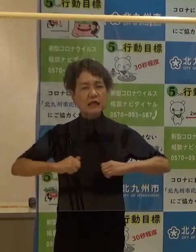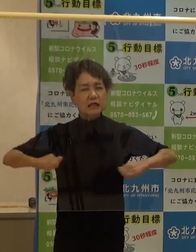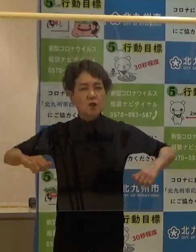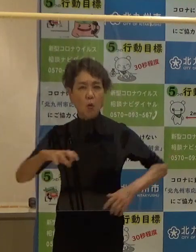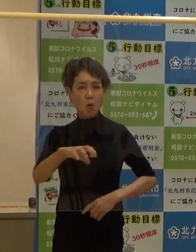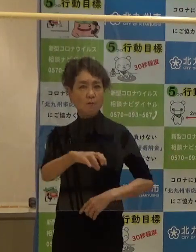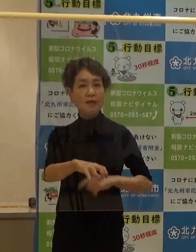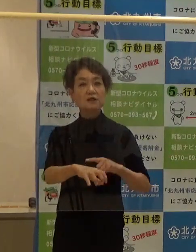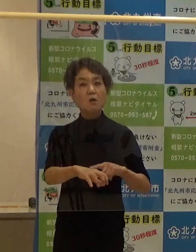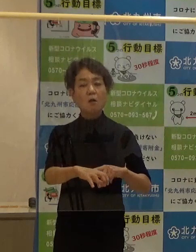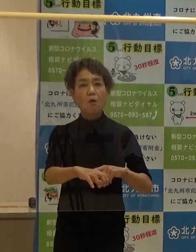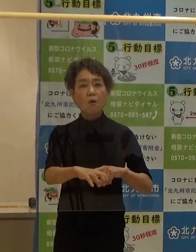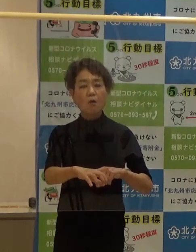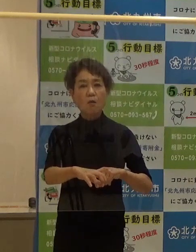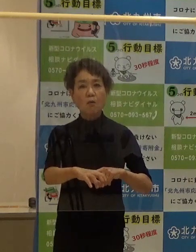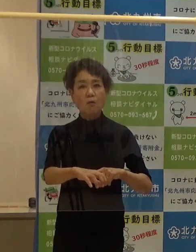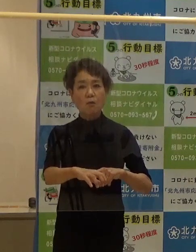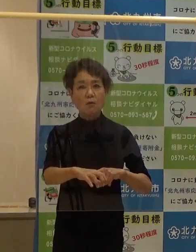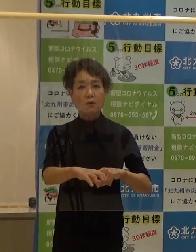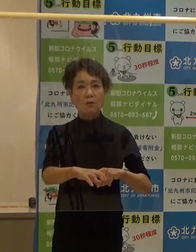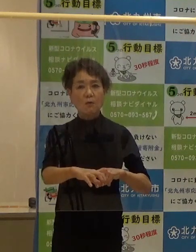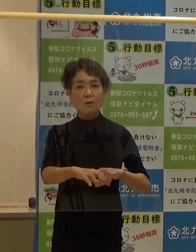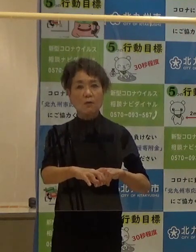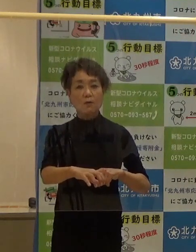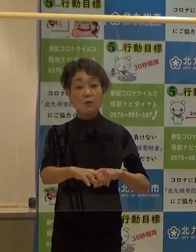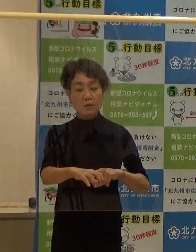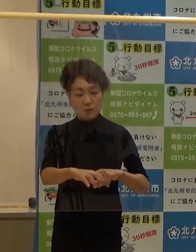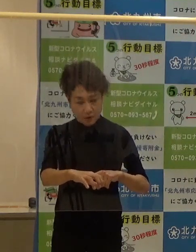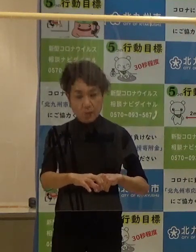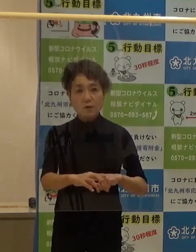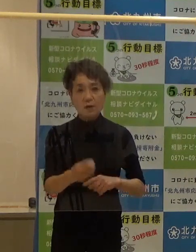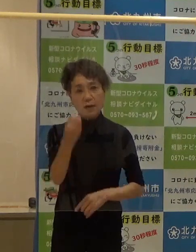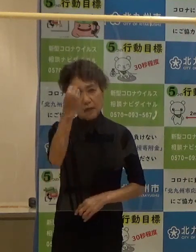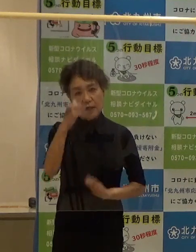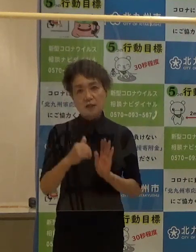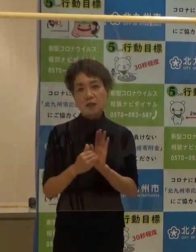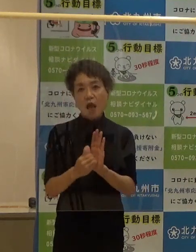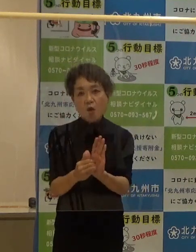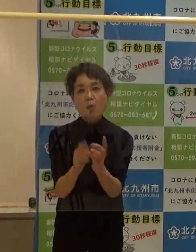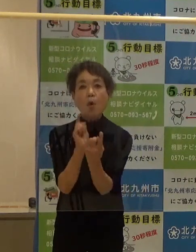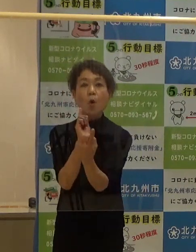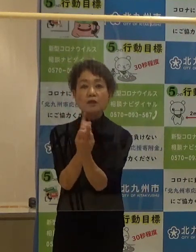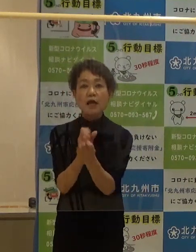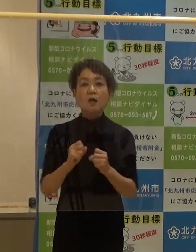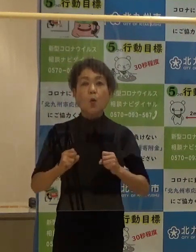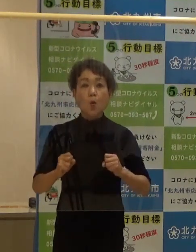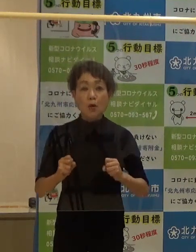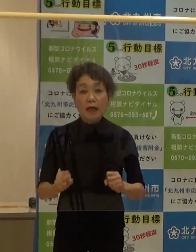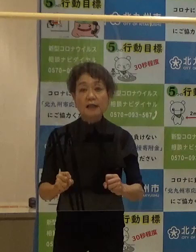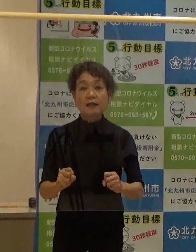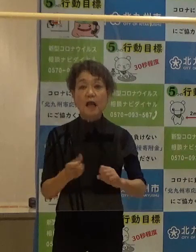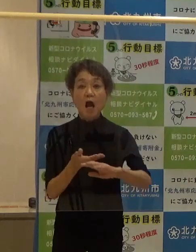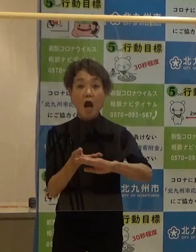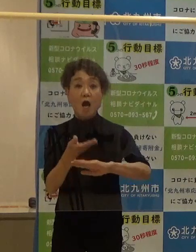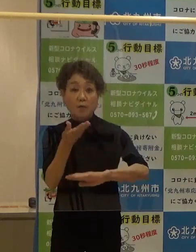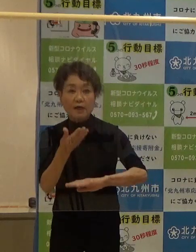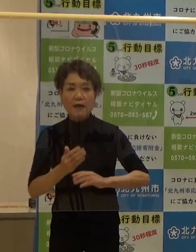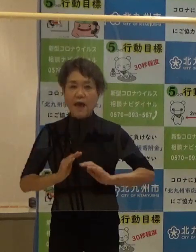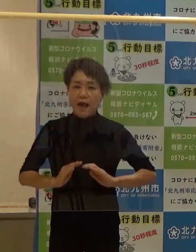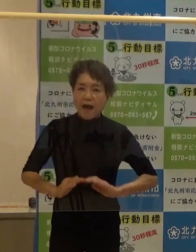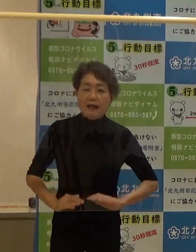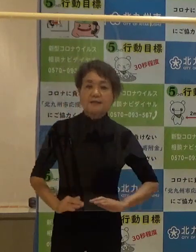。そうした意味で、感染予防対策をしっかり講じた場合に、安全